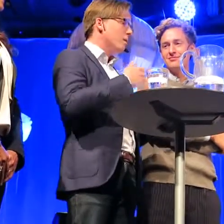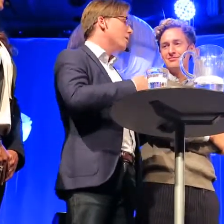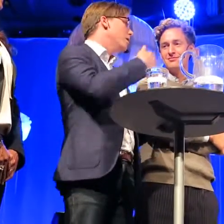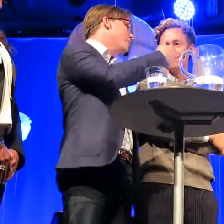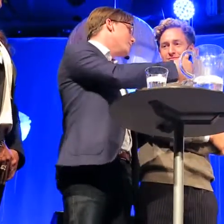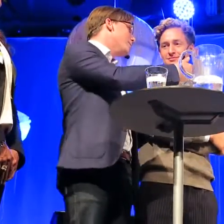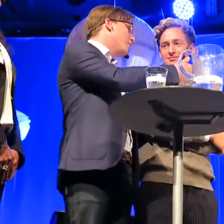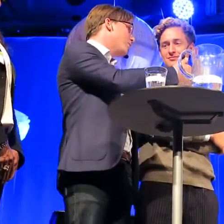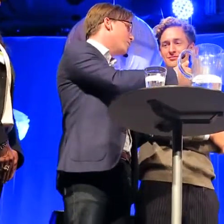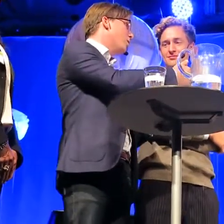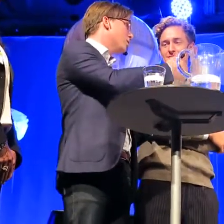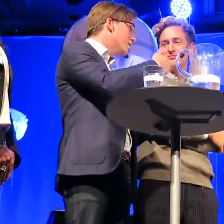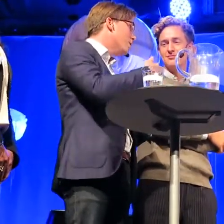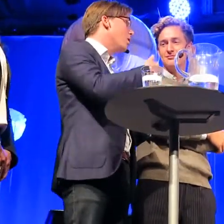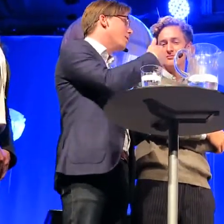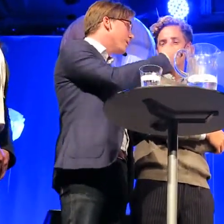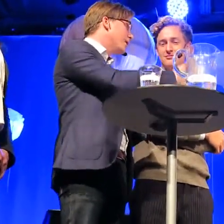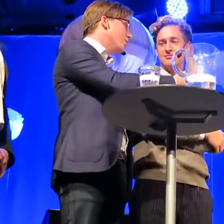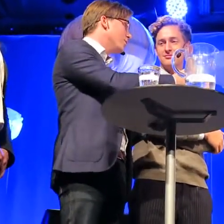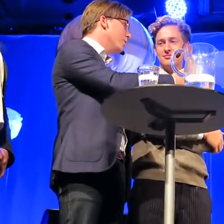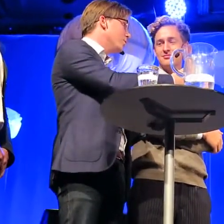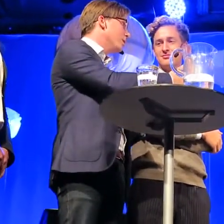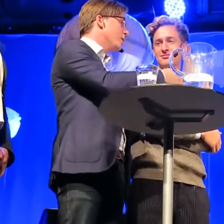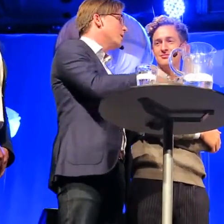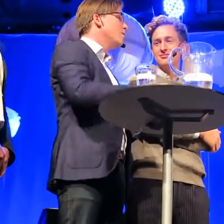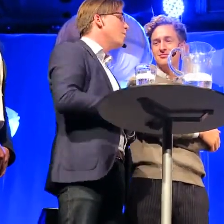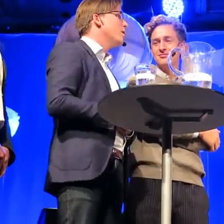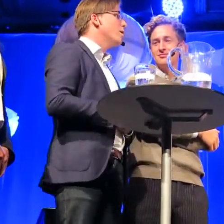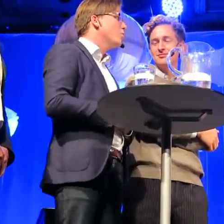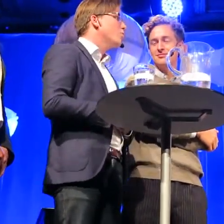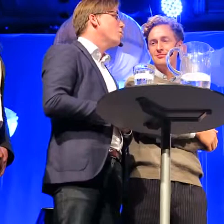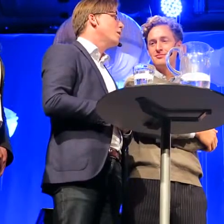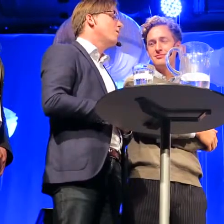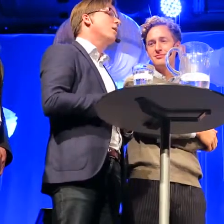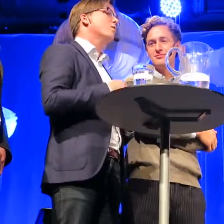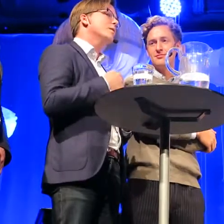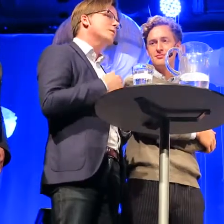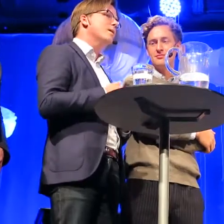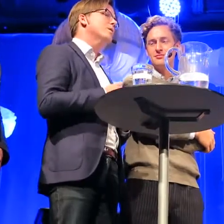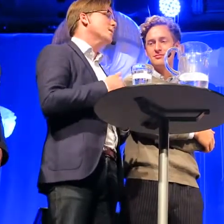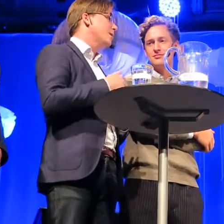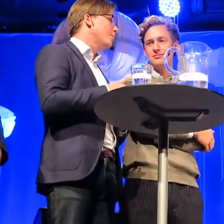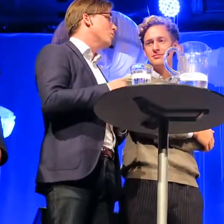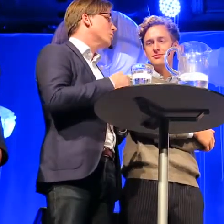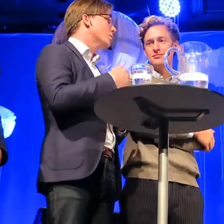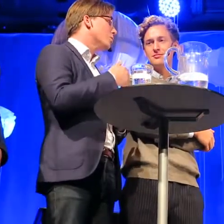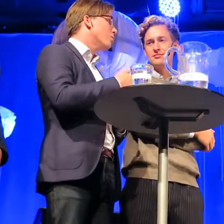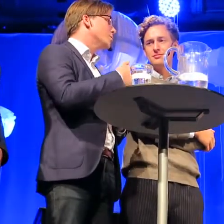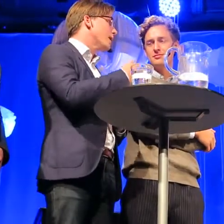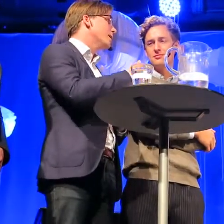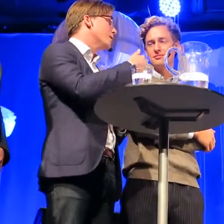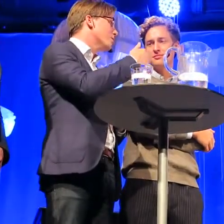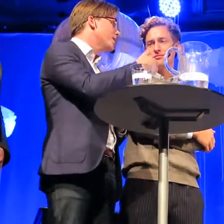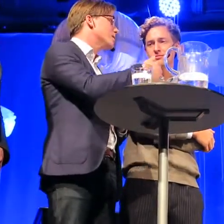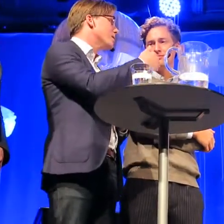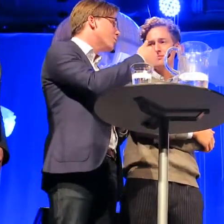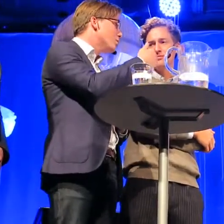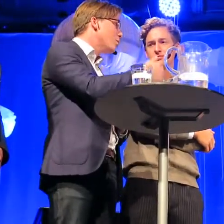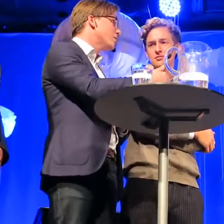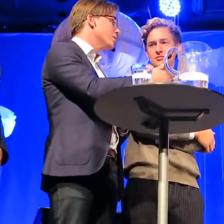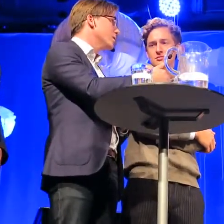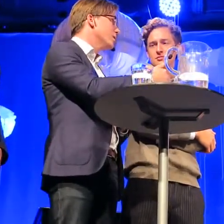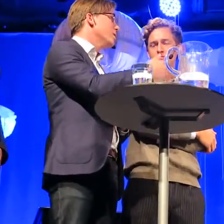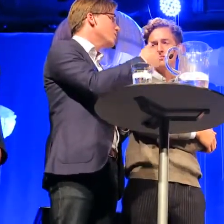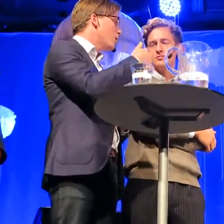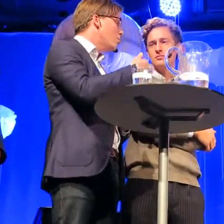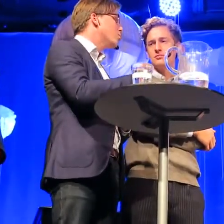annat i princip på förnybart. Det är bra att man väljer förnybart. Det jag bara är oroad för att om vi snabbt skattar bort de källor som inte släpper